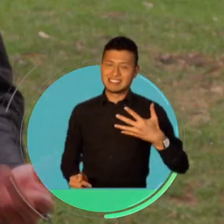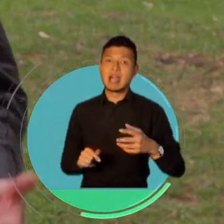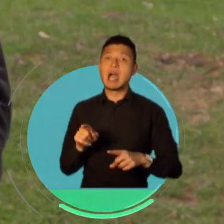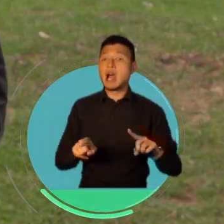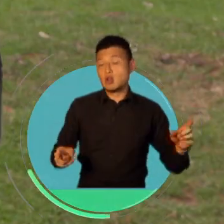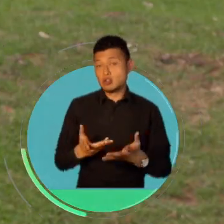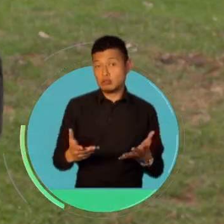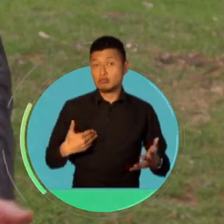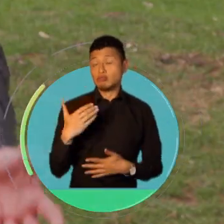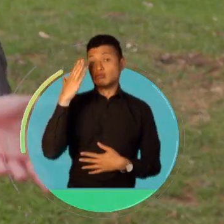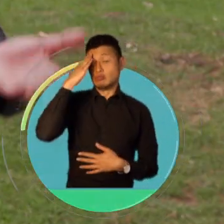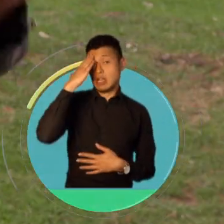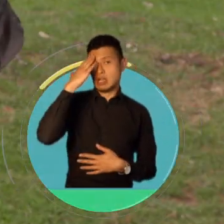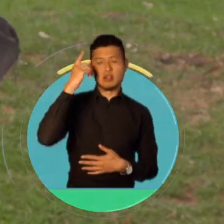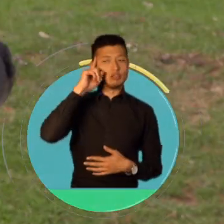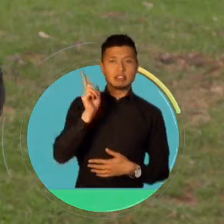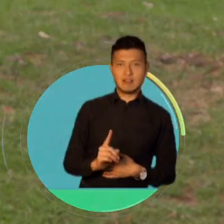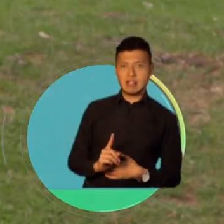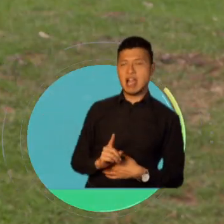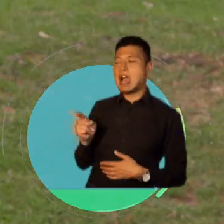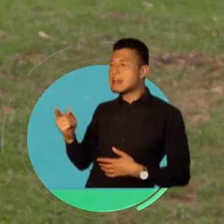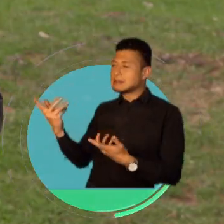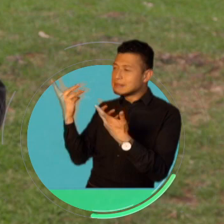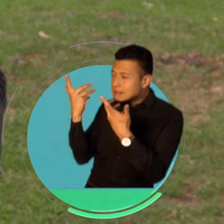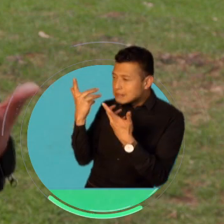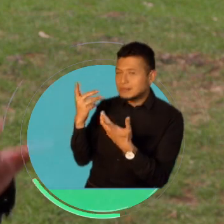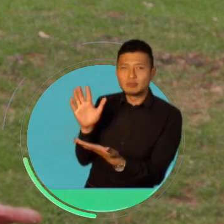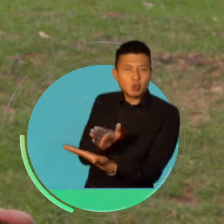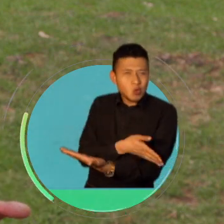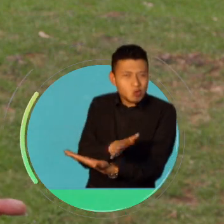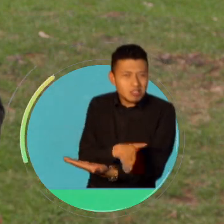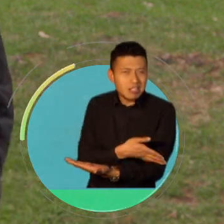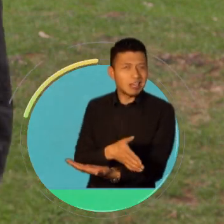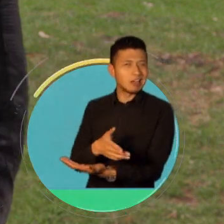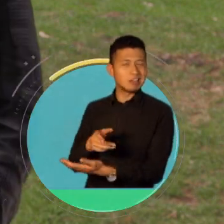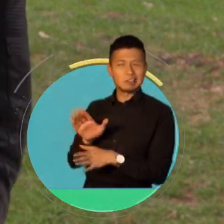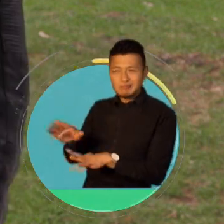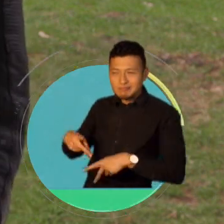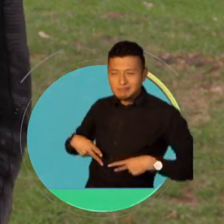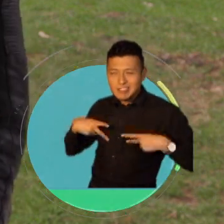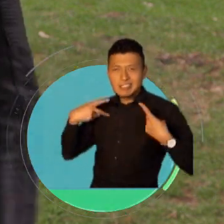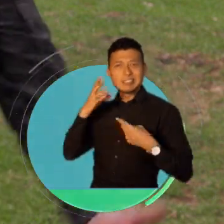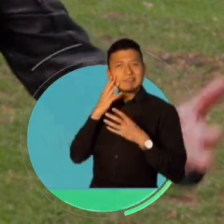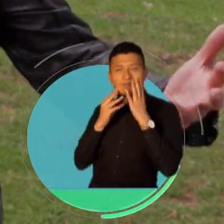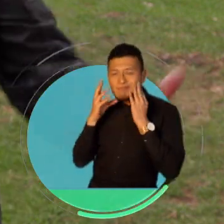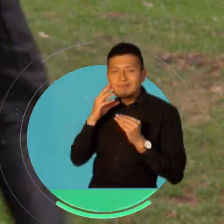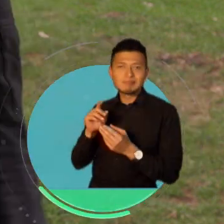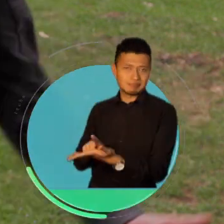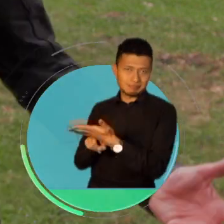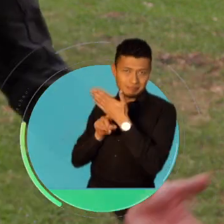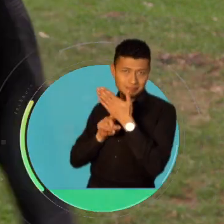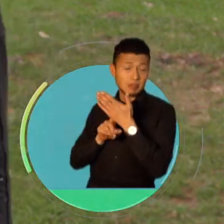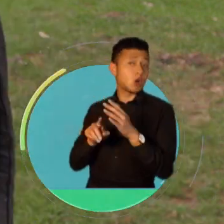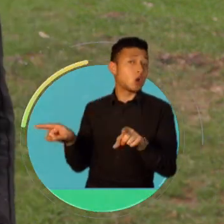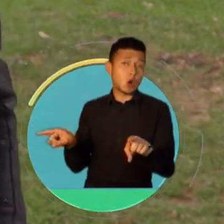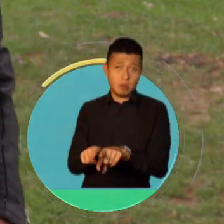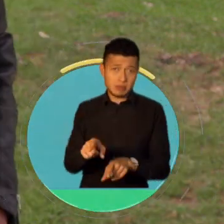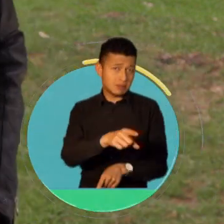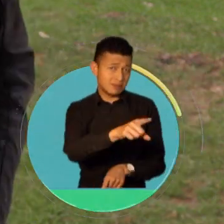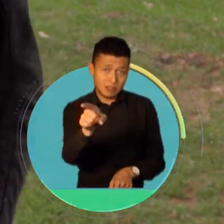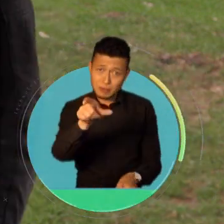a sus oídos y ellos nos están regalando un poquito de su cultura a través de sus canciones Entonces eso nos encanta Y creo que eso es lo que hace un poco como